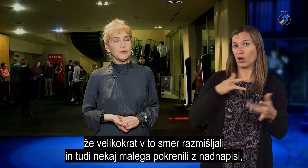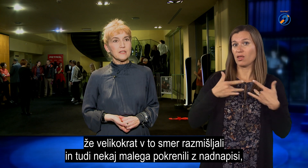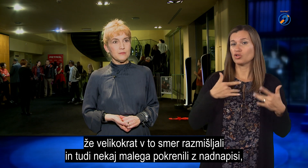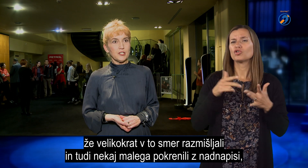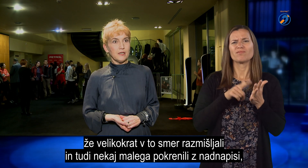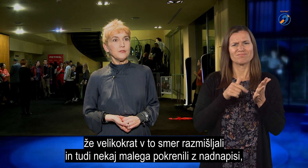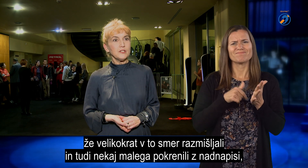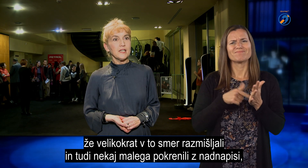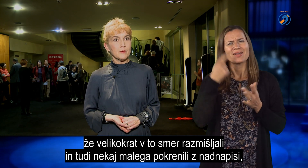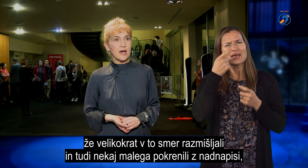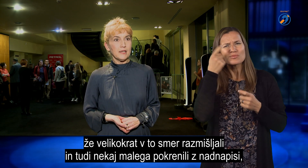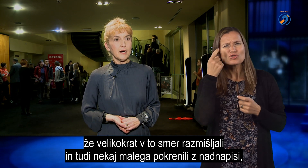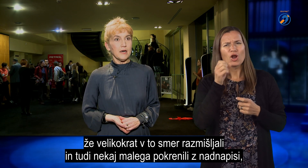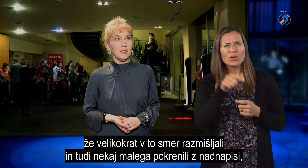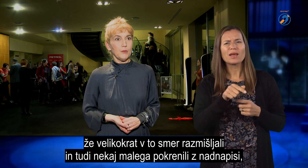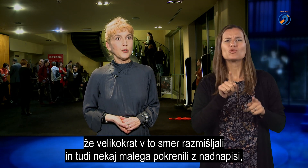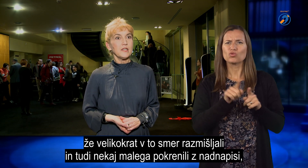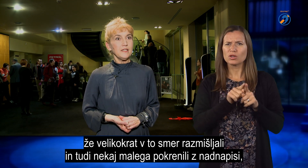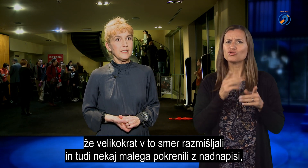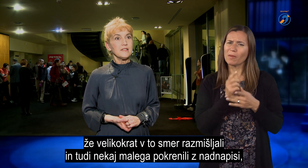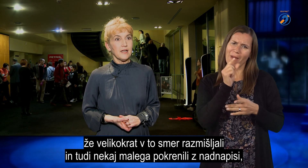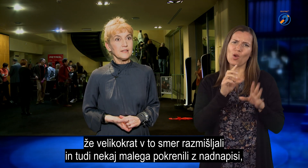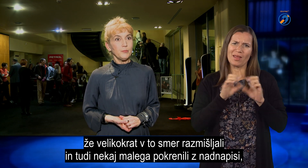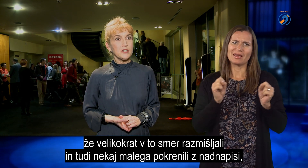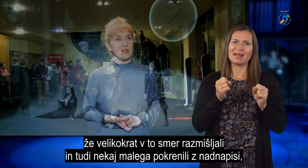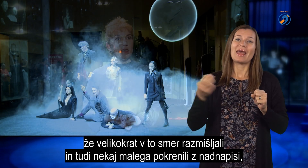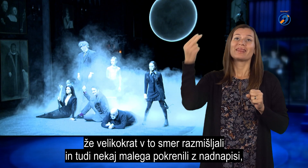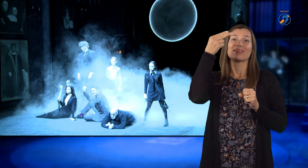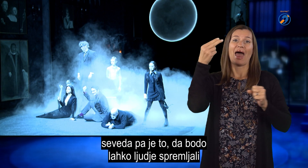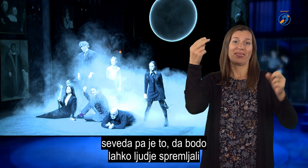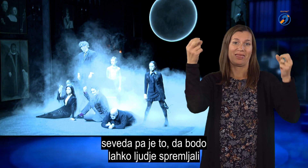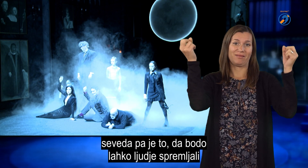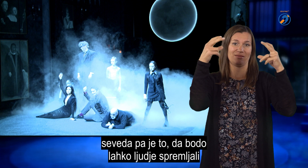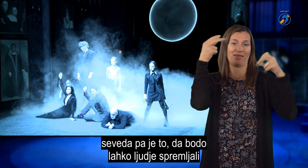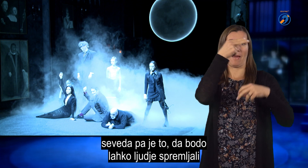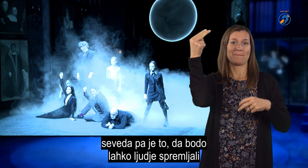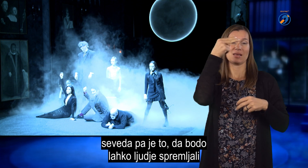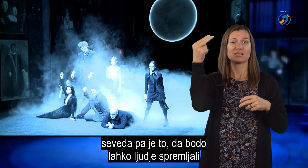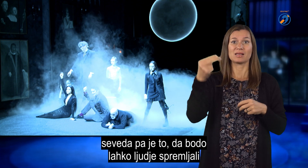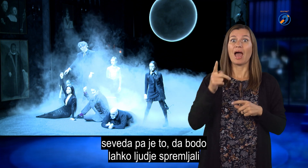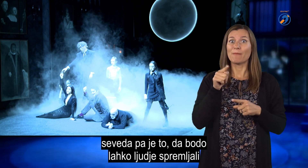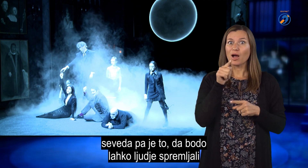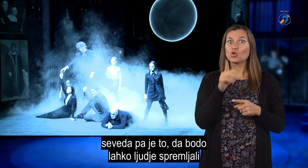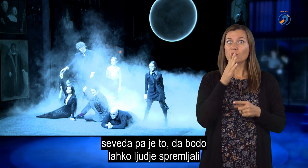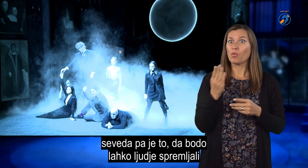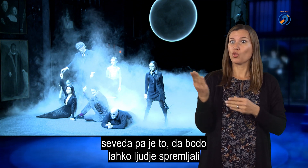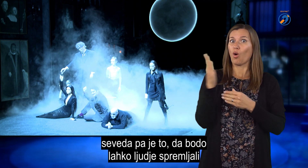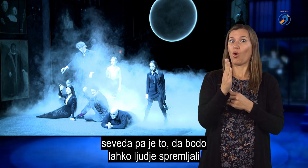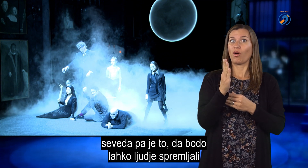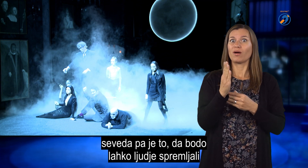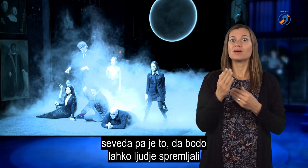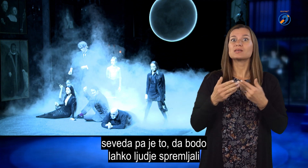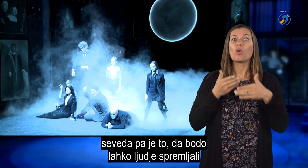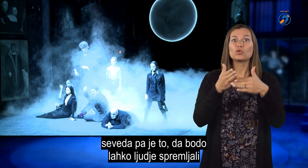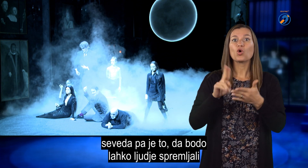v to smer razmišljali in tudi nekaj malega pokrenili z nadnapisi. Seveda pa je to, da